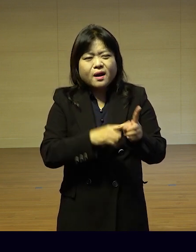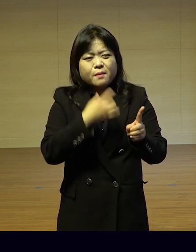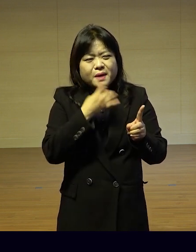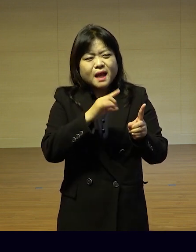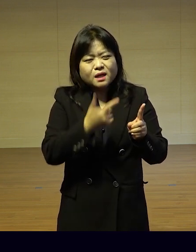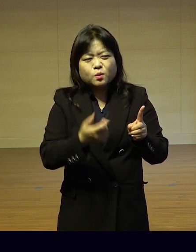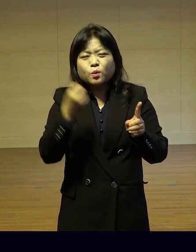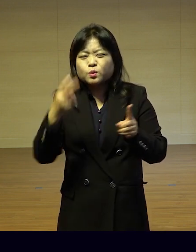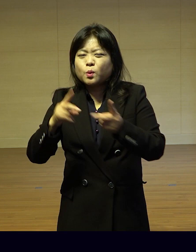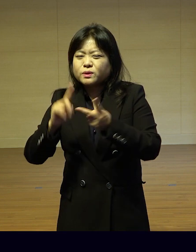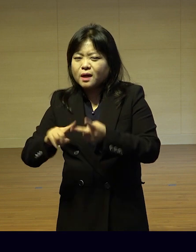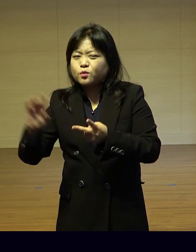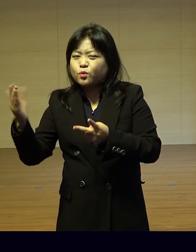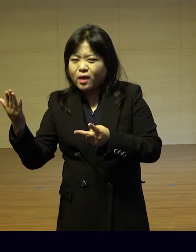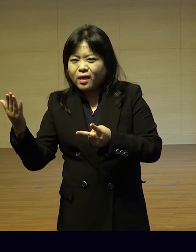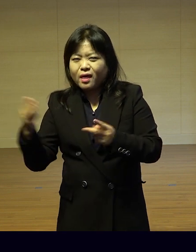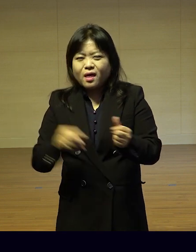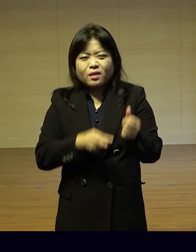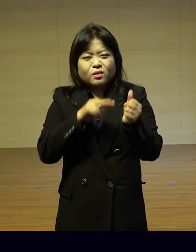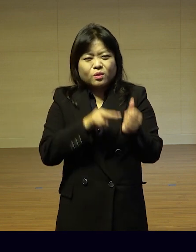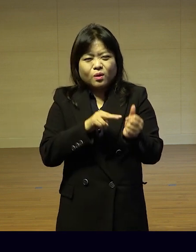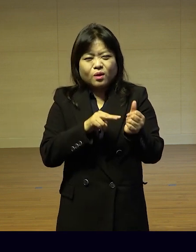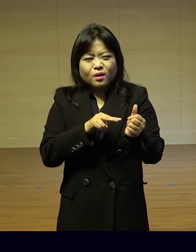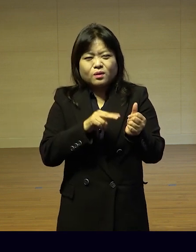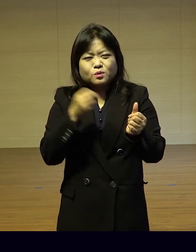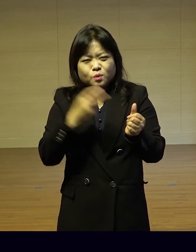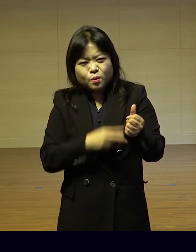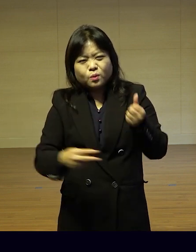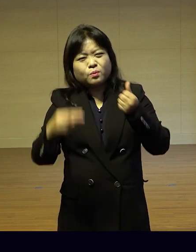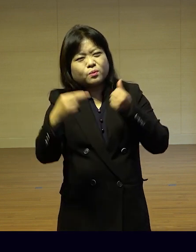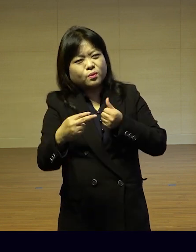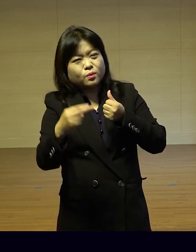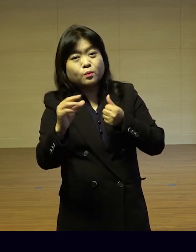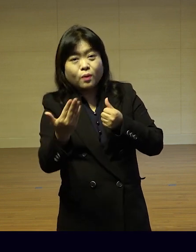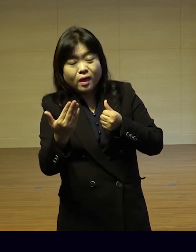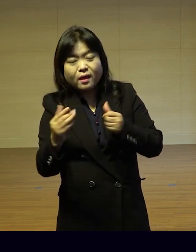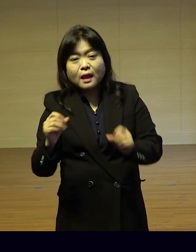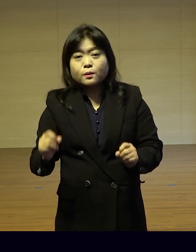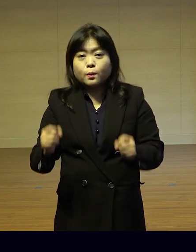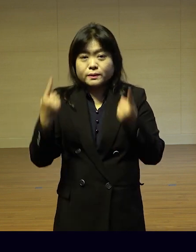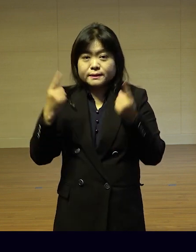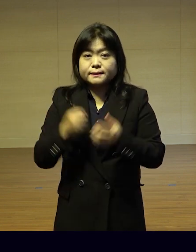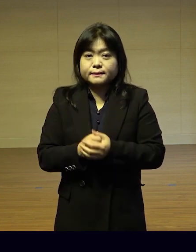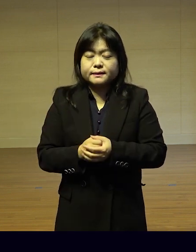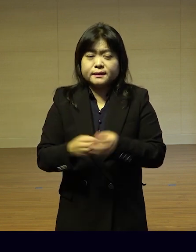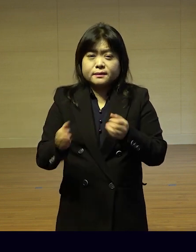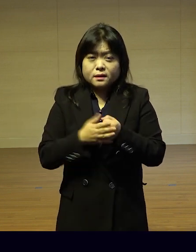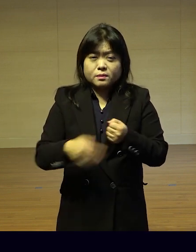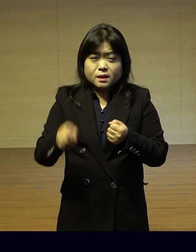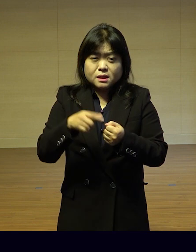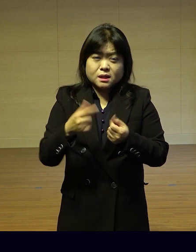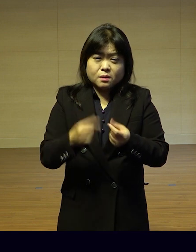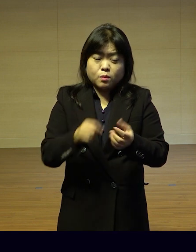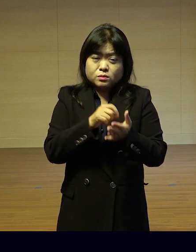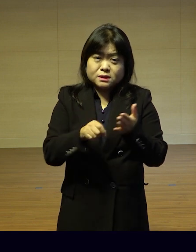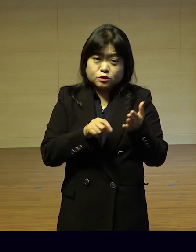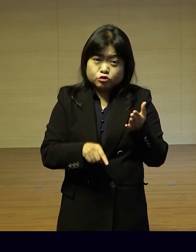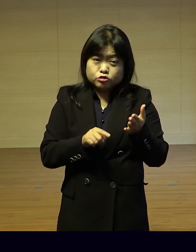다른 한편에서 보면은 on the other hand라는 의미의 동시에죠. 이렇게 보면 이 위의 진술은